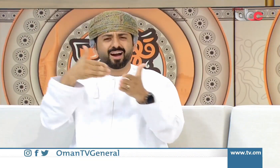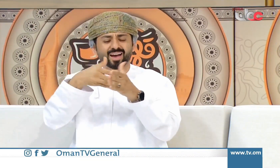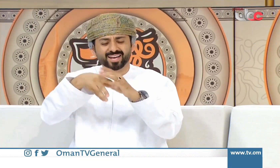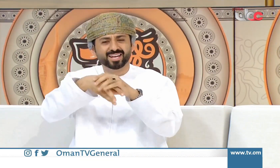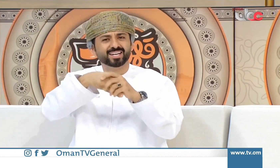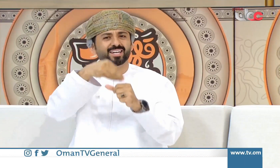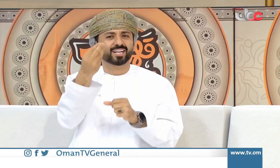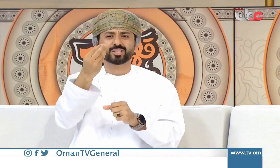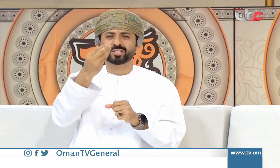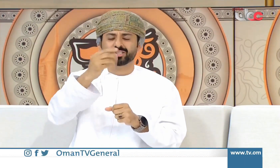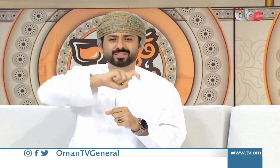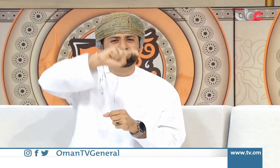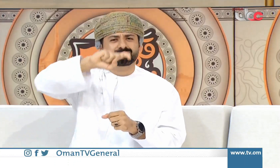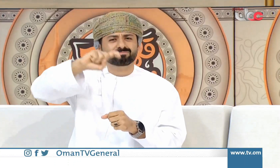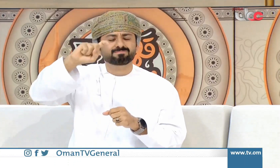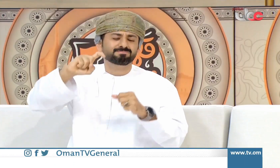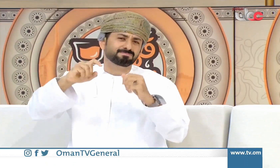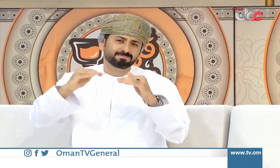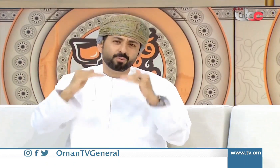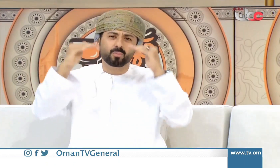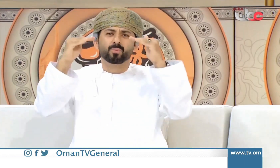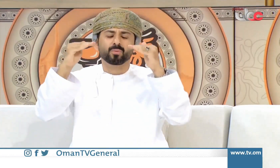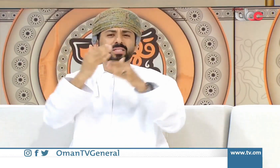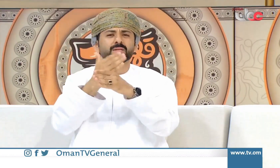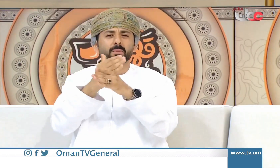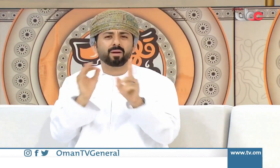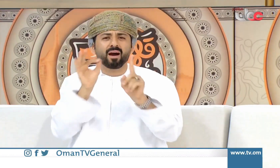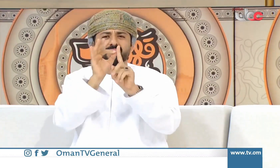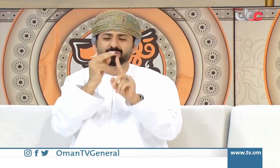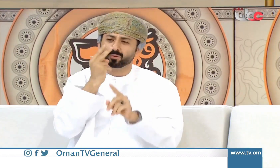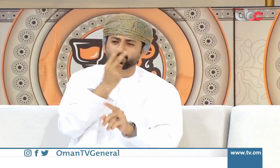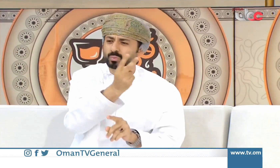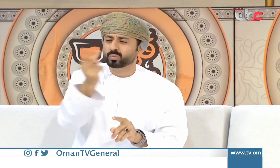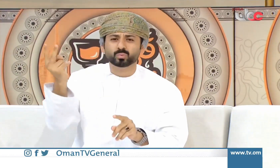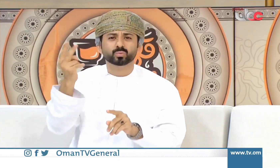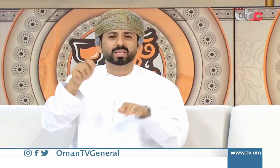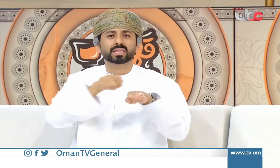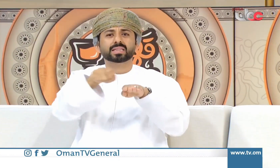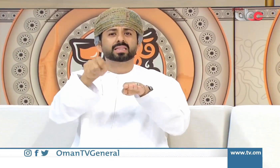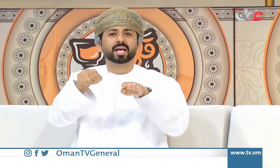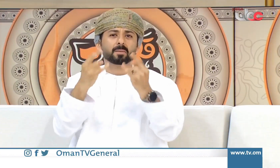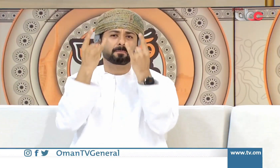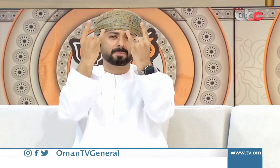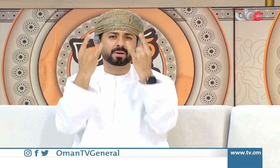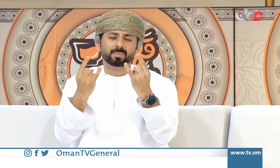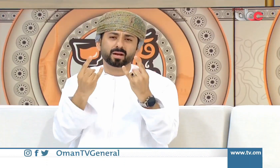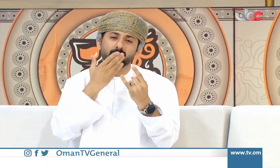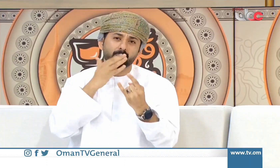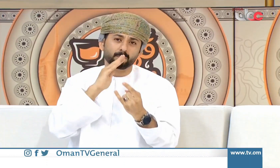3 أيام، وكانت نتيجة رائعة جدا من حيث الإحصائيات، من حيث أيضا البرامج المقدمة